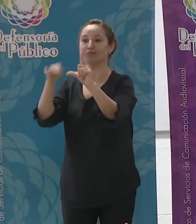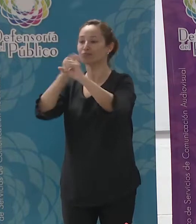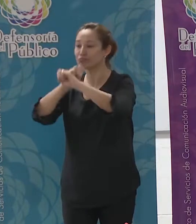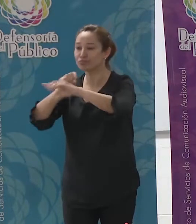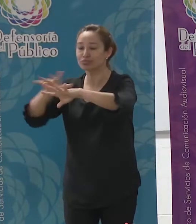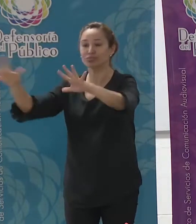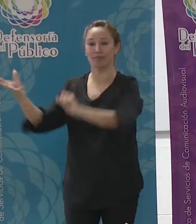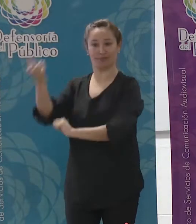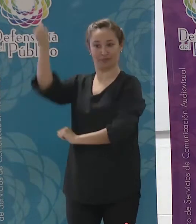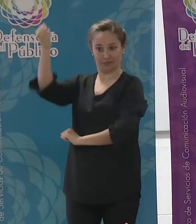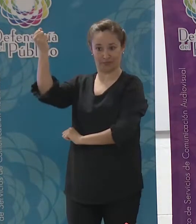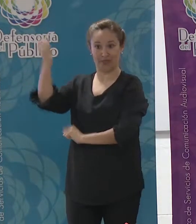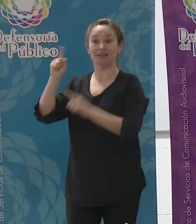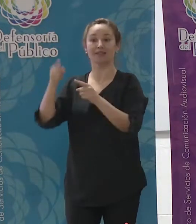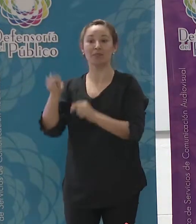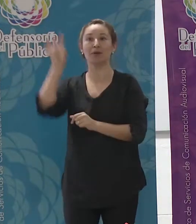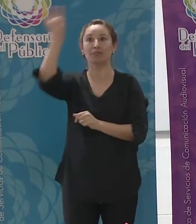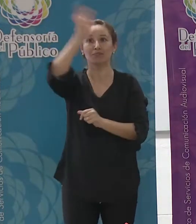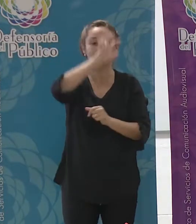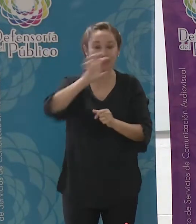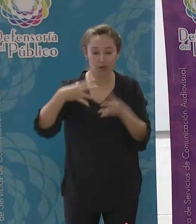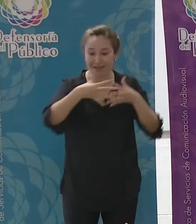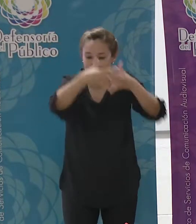o a construir redes con otras emisoras.